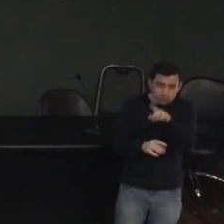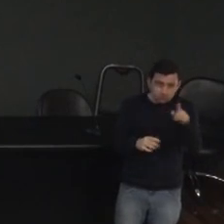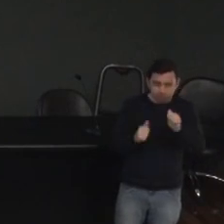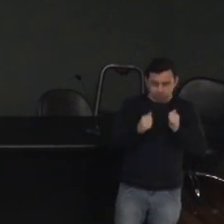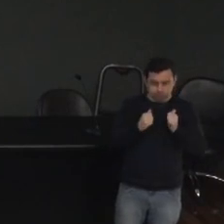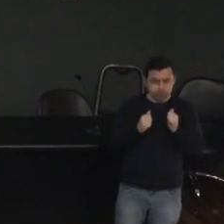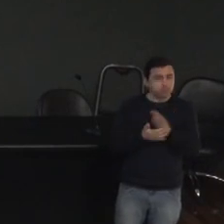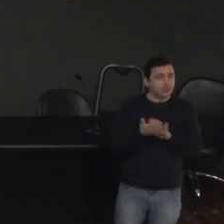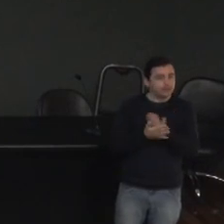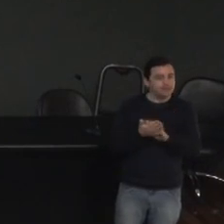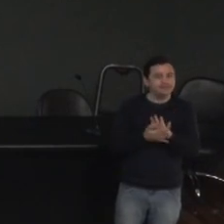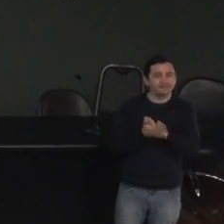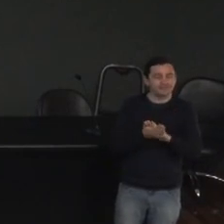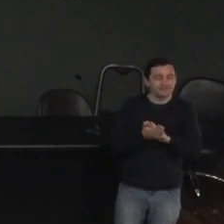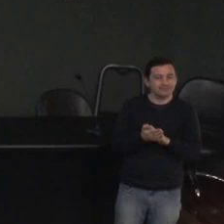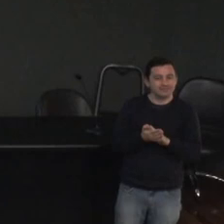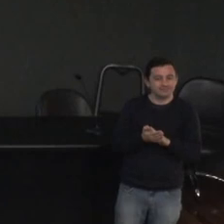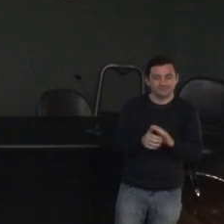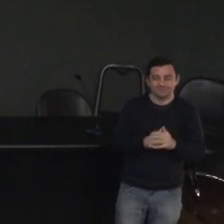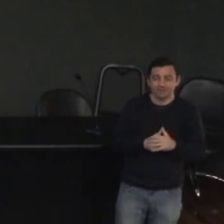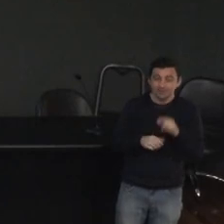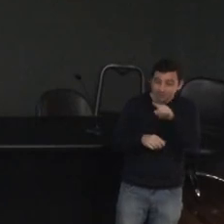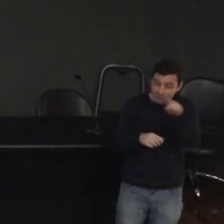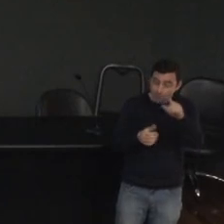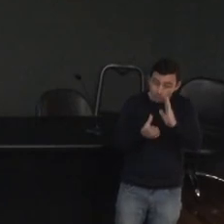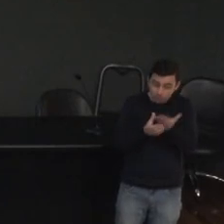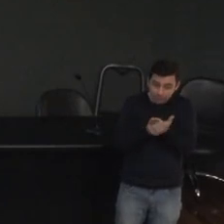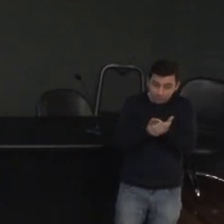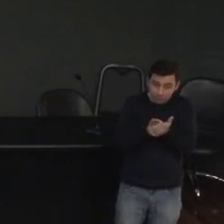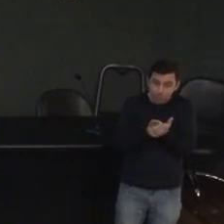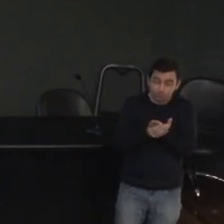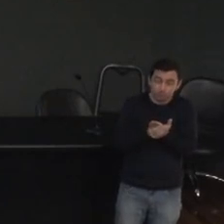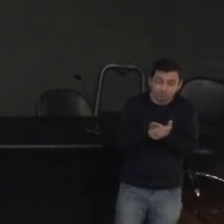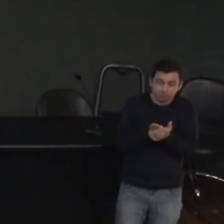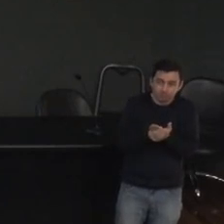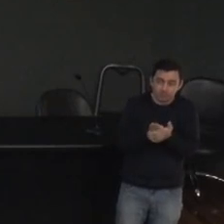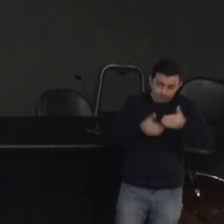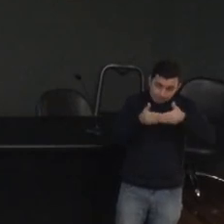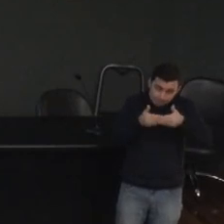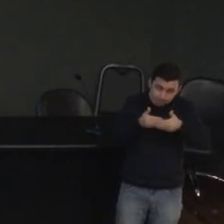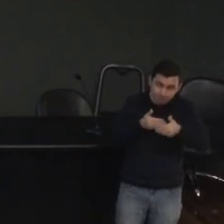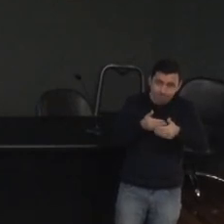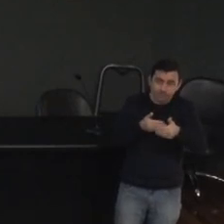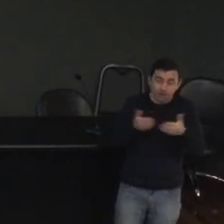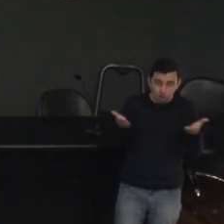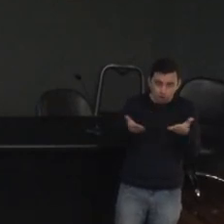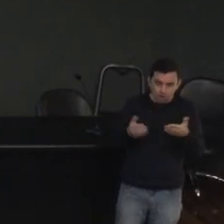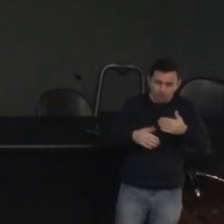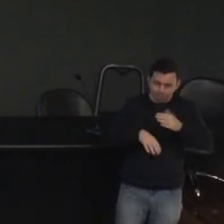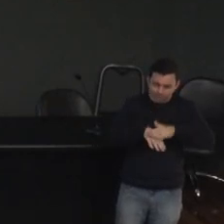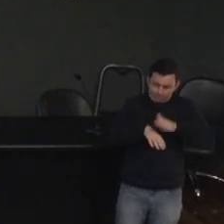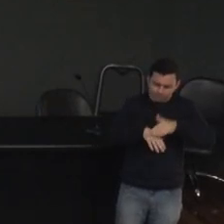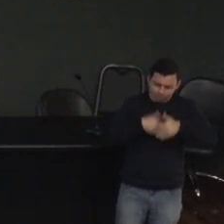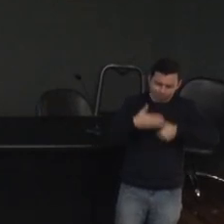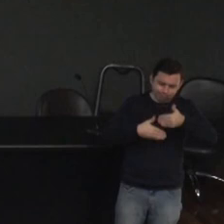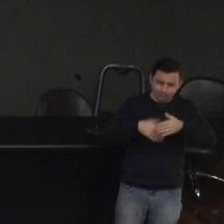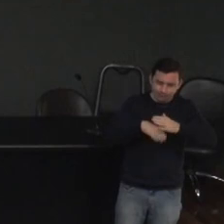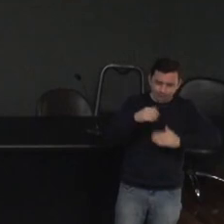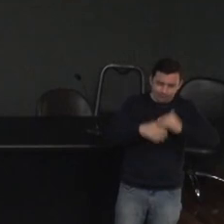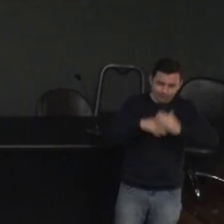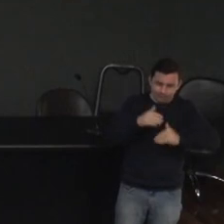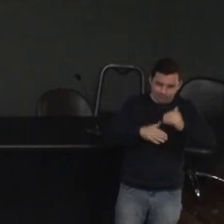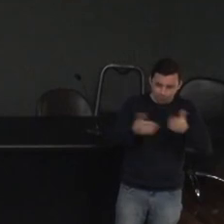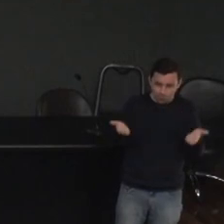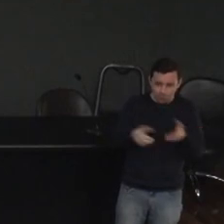tio lembra que este processo que a gente vai partir agora para desenvolver na prática né vocês